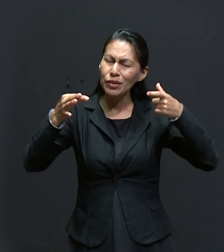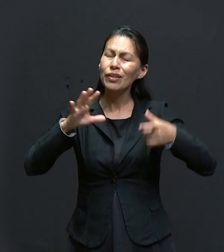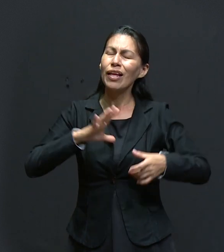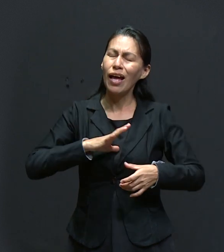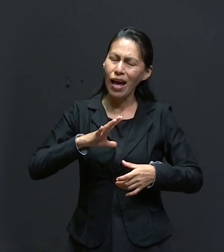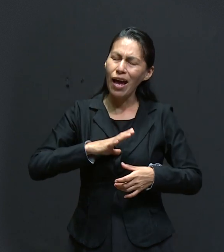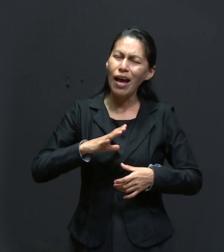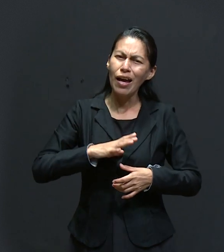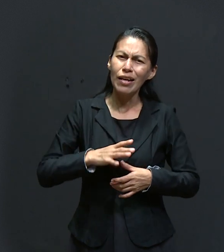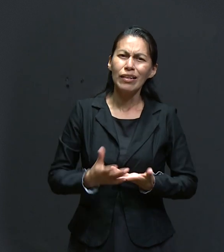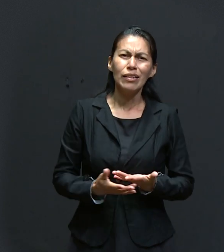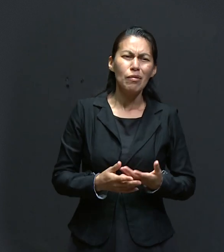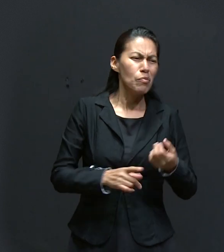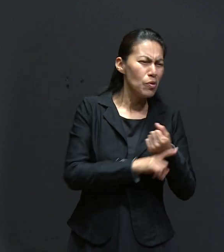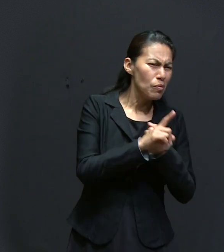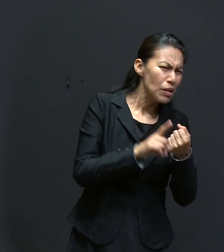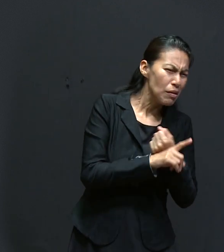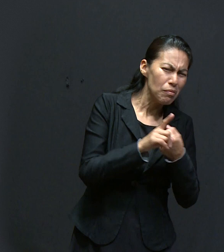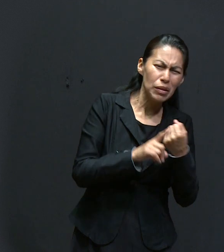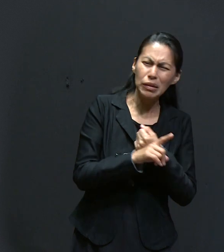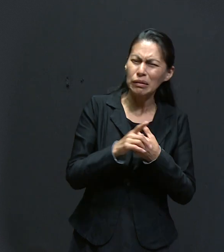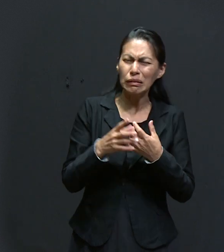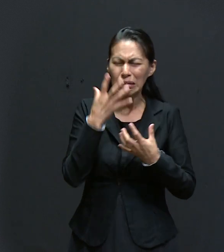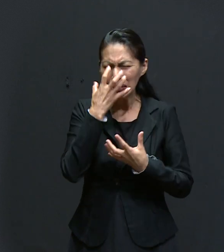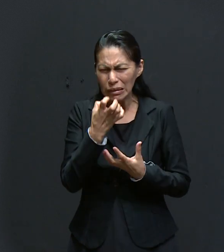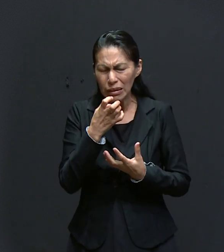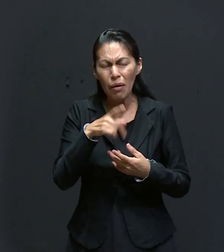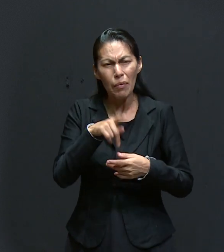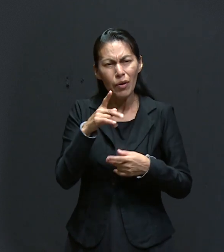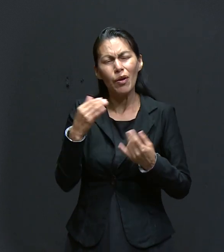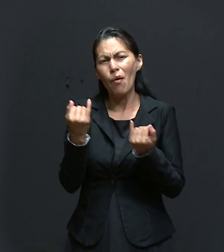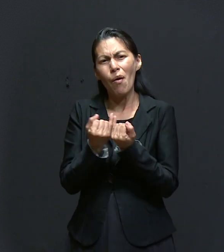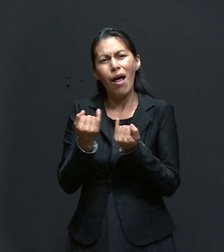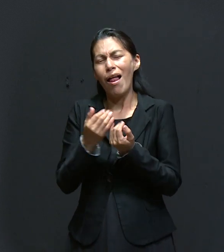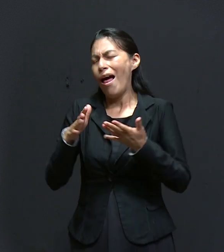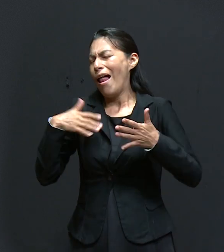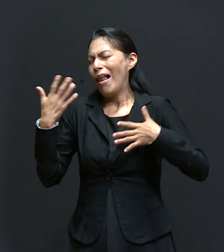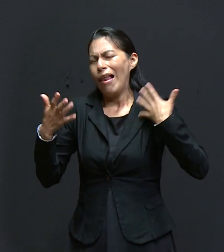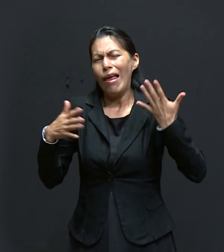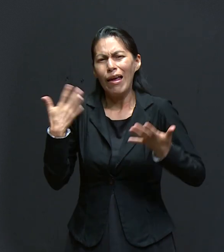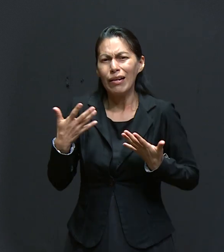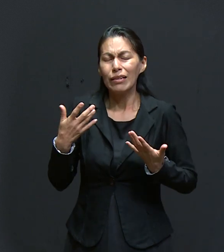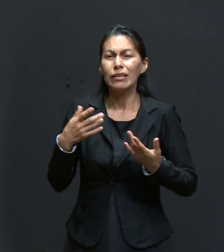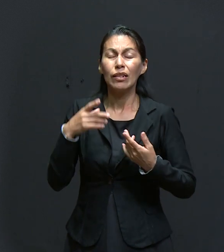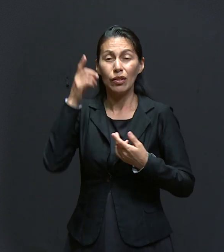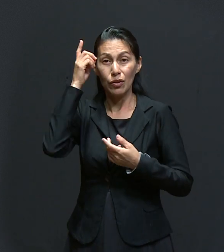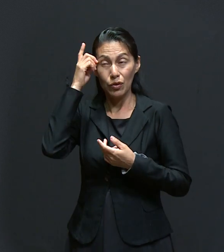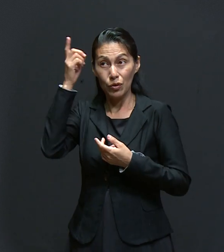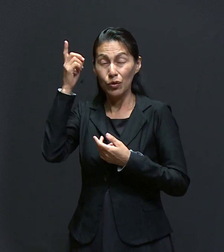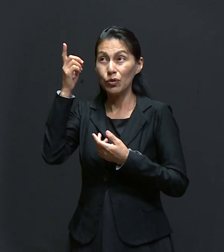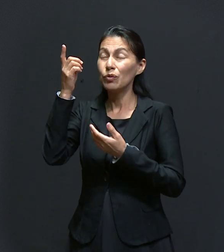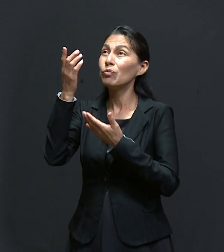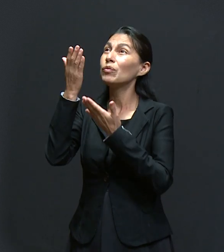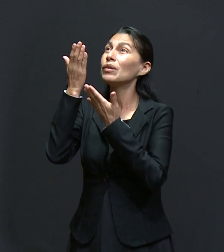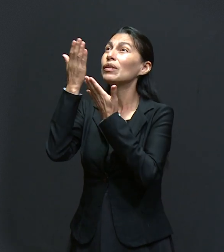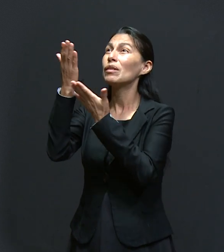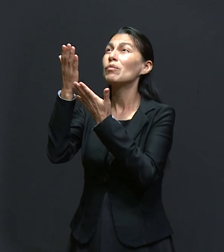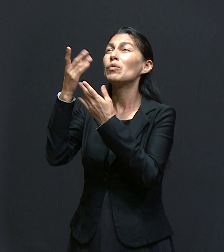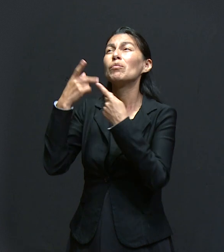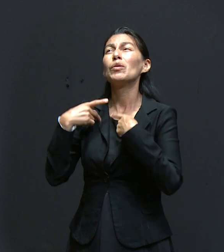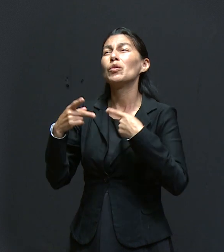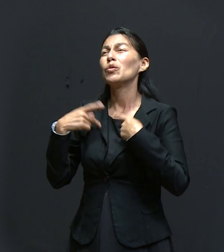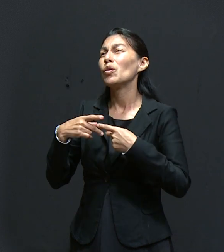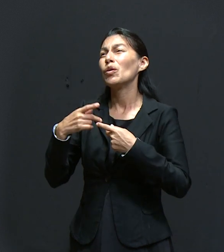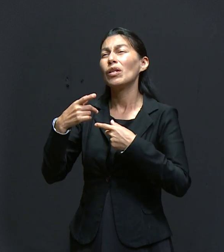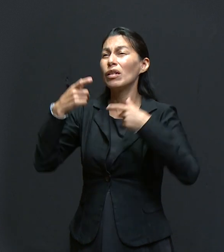a dios que traiga a los seres queridos para celebrar y glorificar el nombre de dios y que puedan regresar con bien